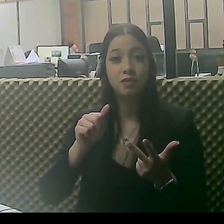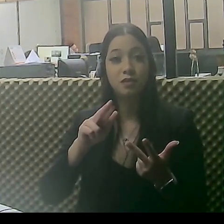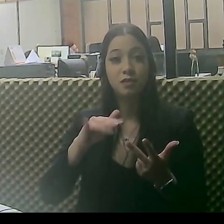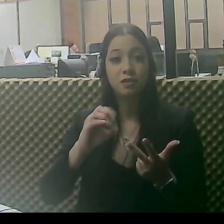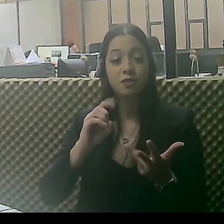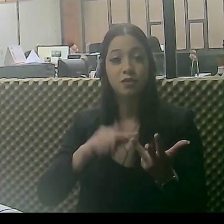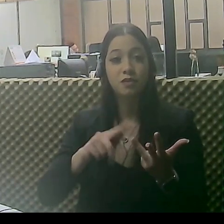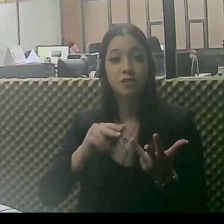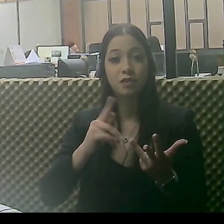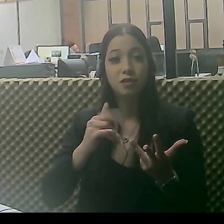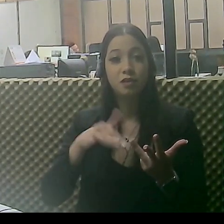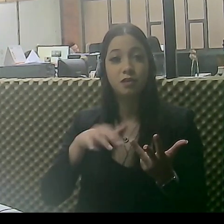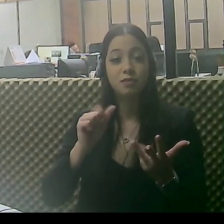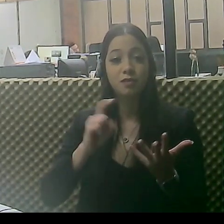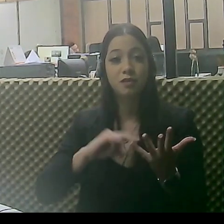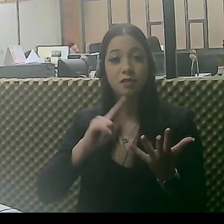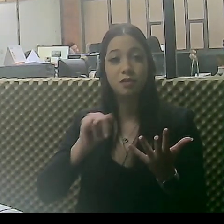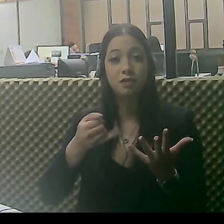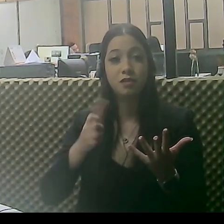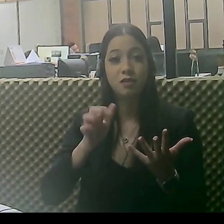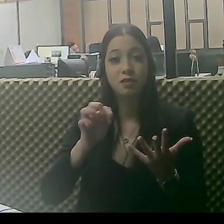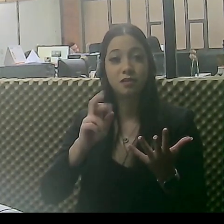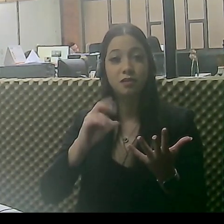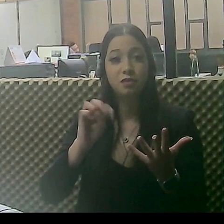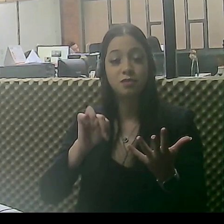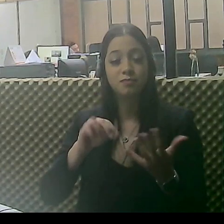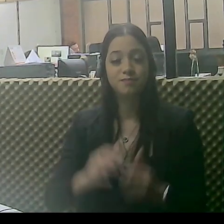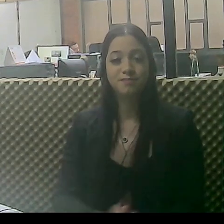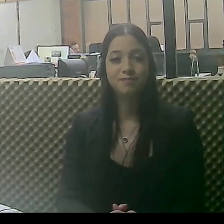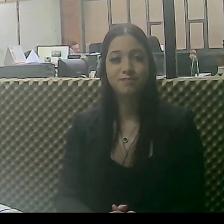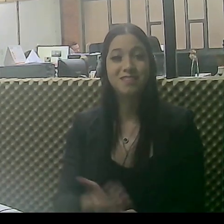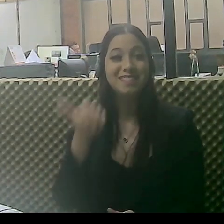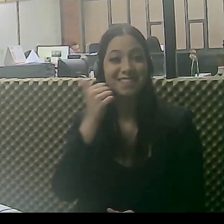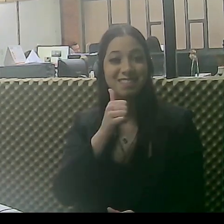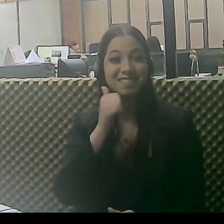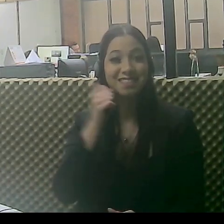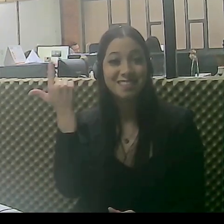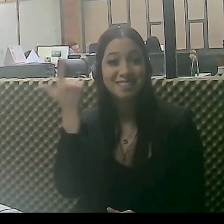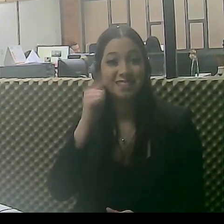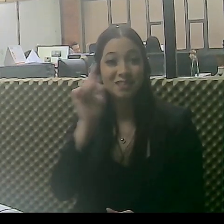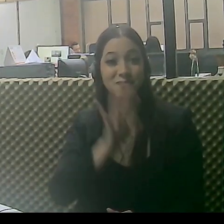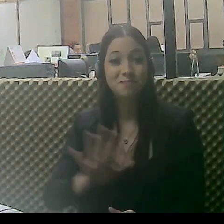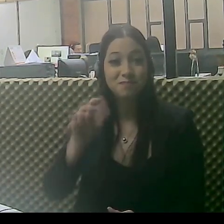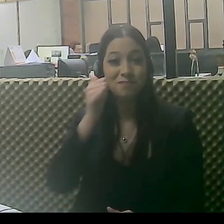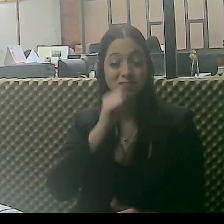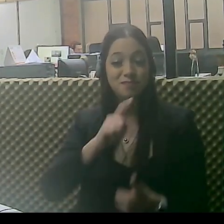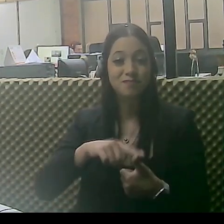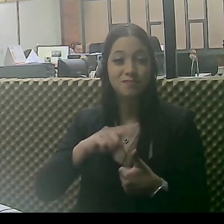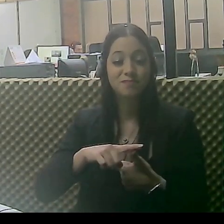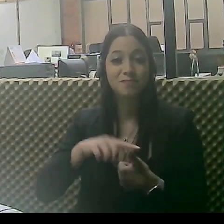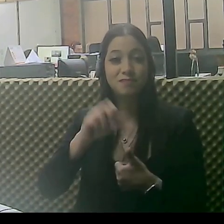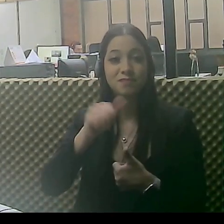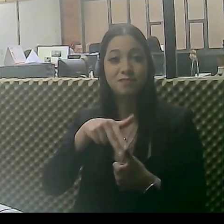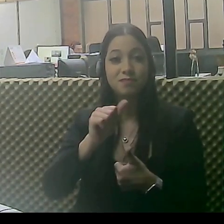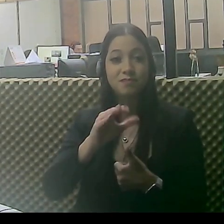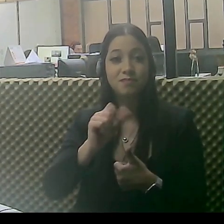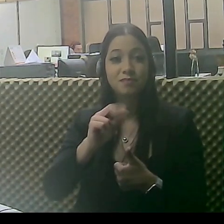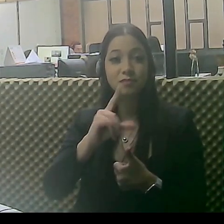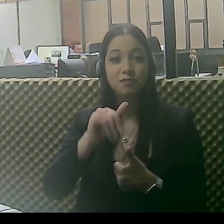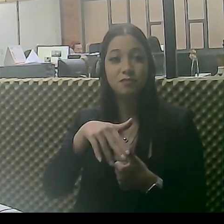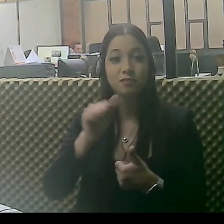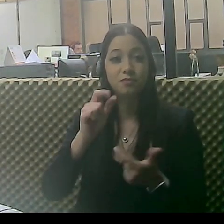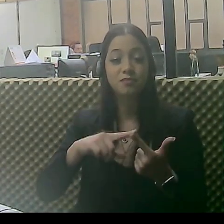Queiroz, Guilherme Ferreira e Jefferson Ramos. Já as vencedoras da categoria geral feminino foram Ana Carolina de